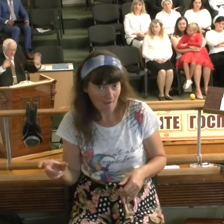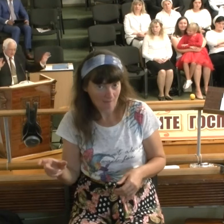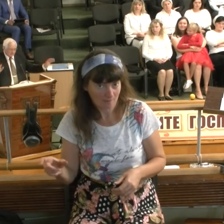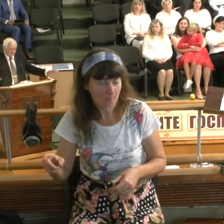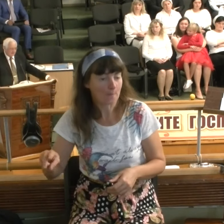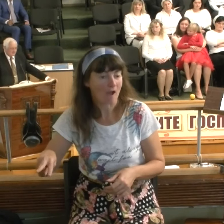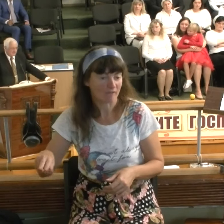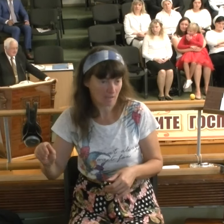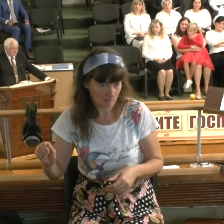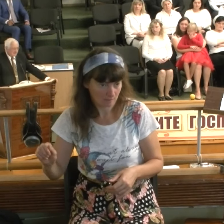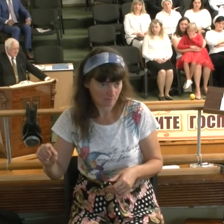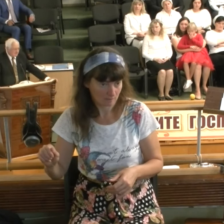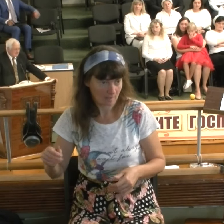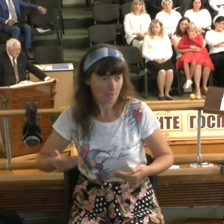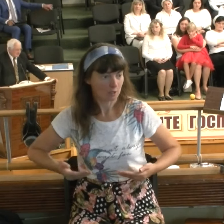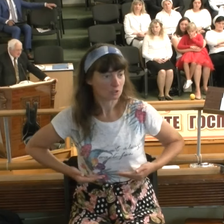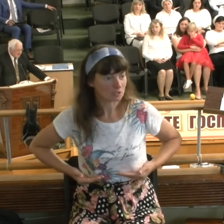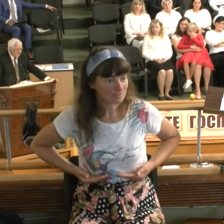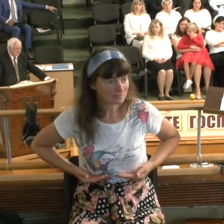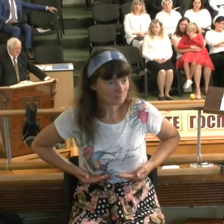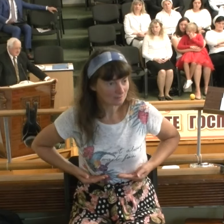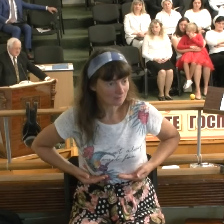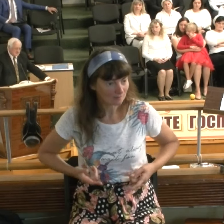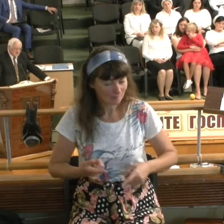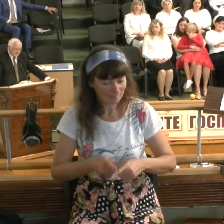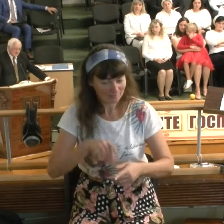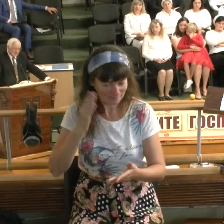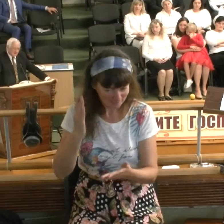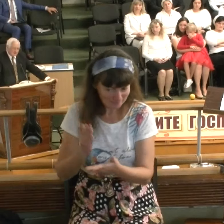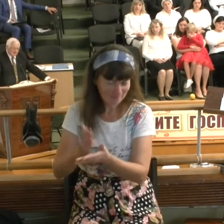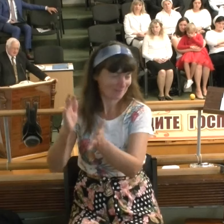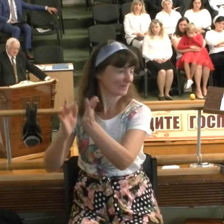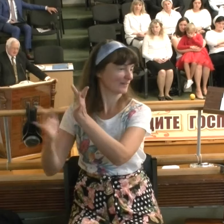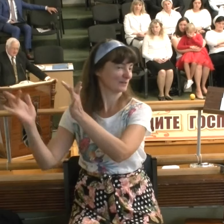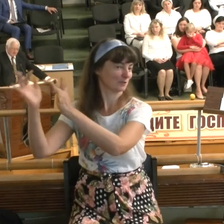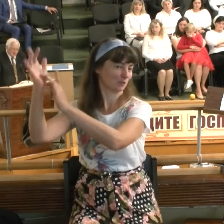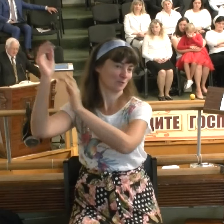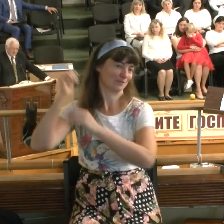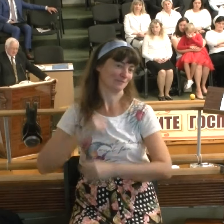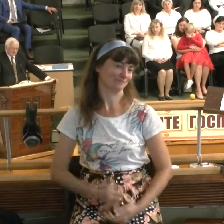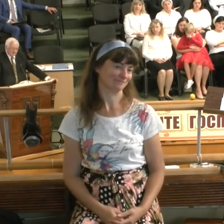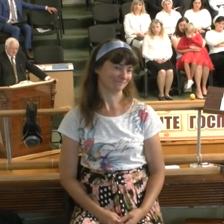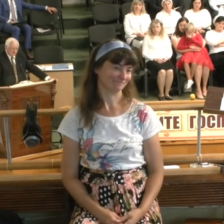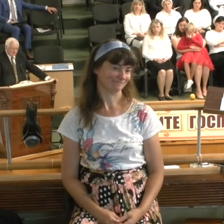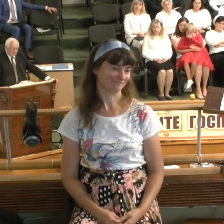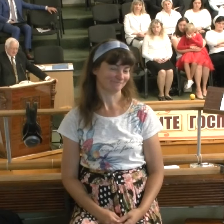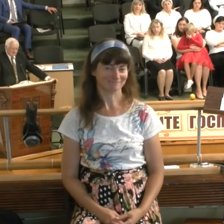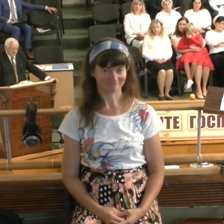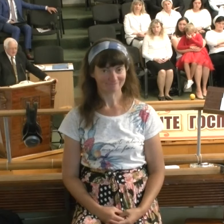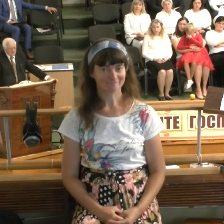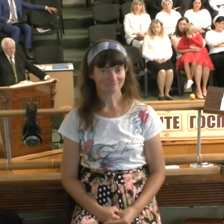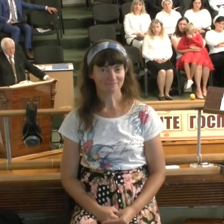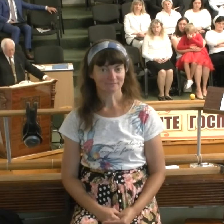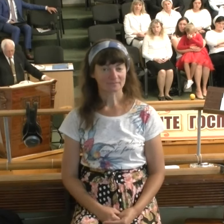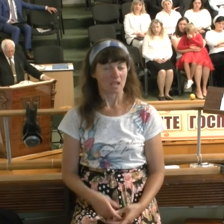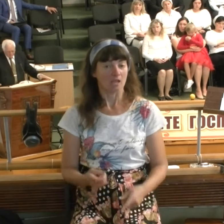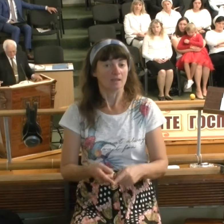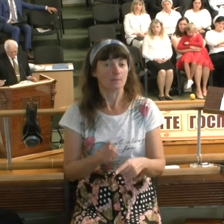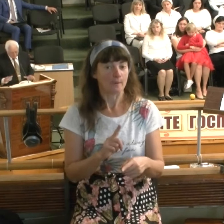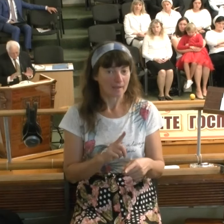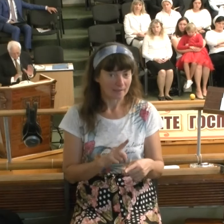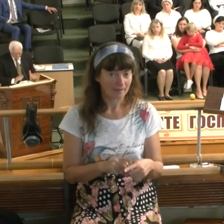жизнь Христос». «Ибо для меня жизнь Христос». И